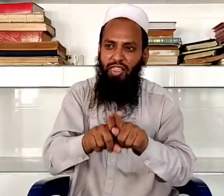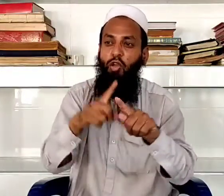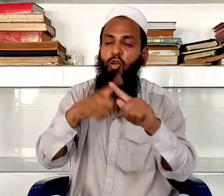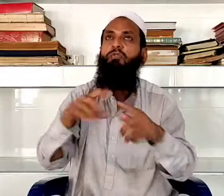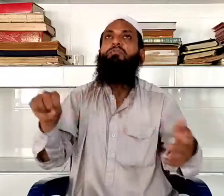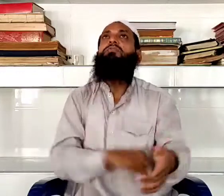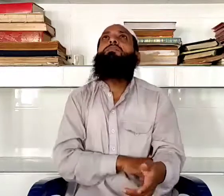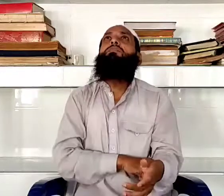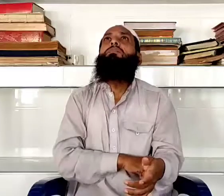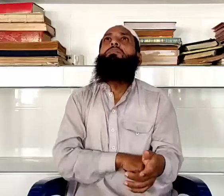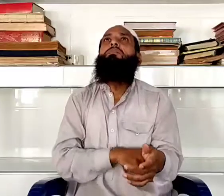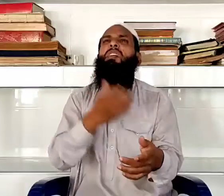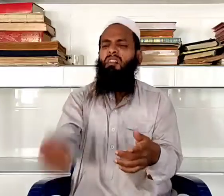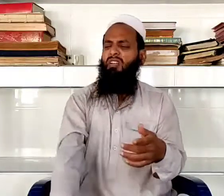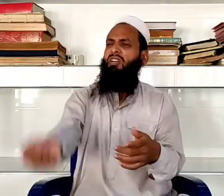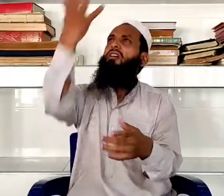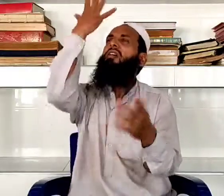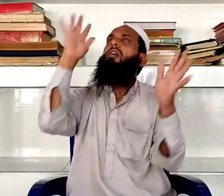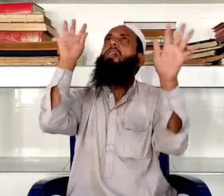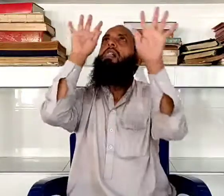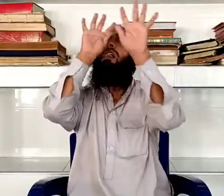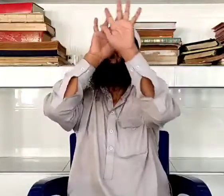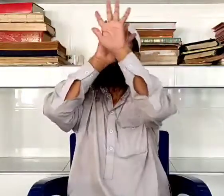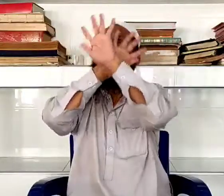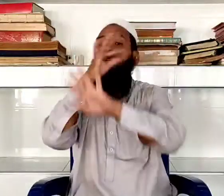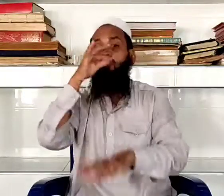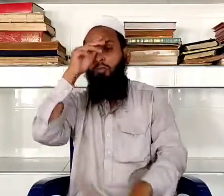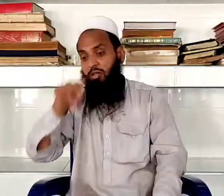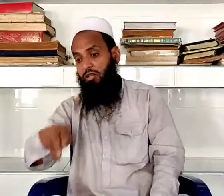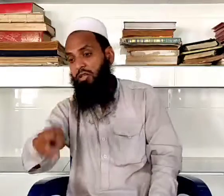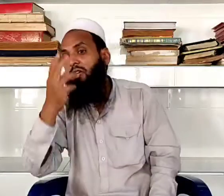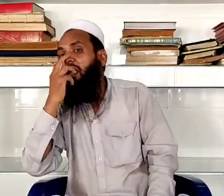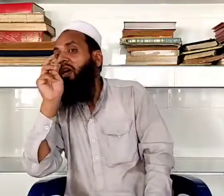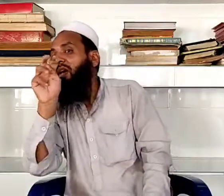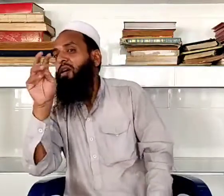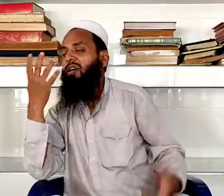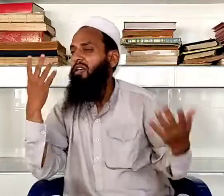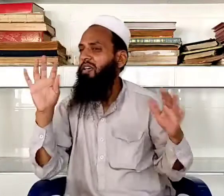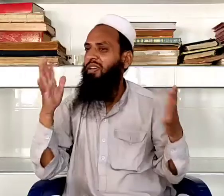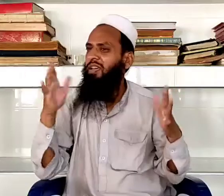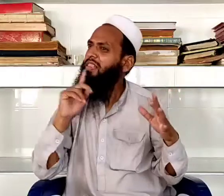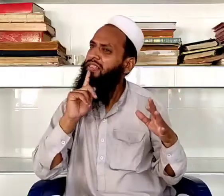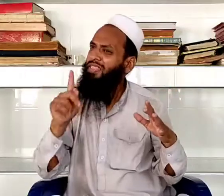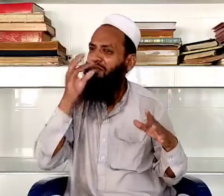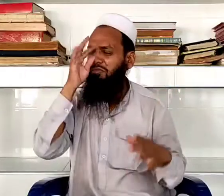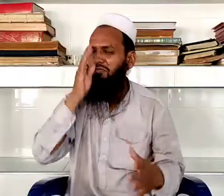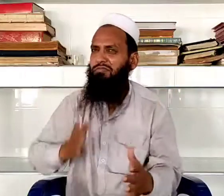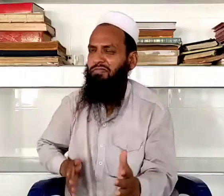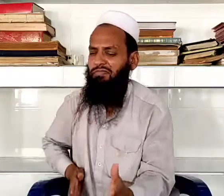بیٹیاں, انہاں نال اسی تے 33 حقیقی بیٹے اور بیٹیاں نے جناب علی المرتضی